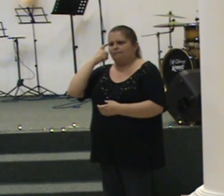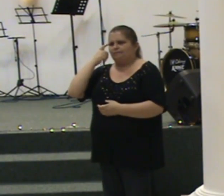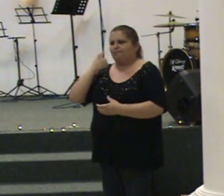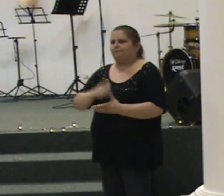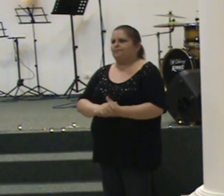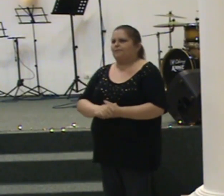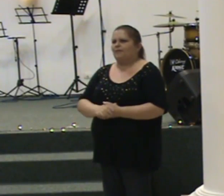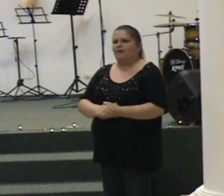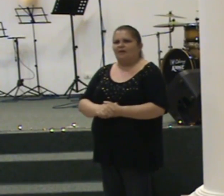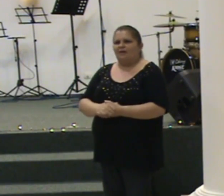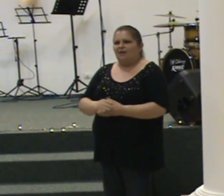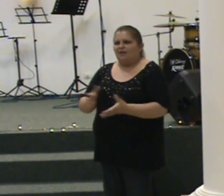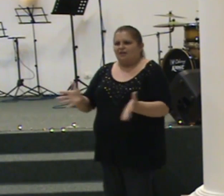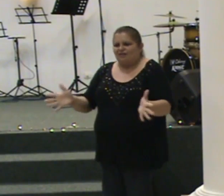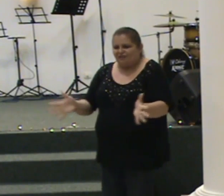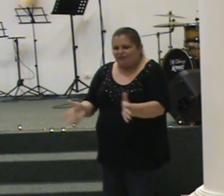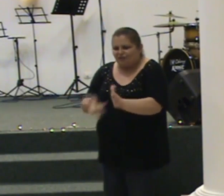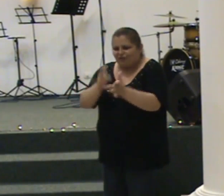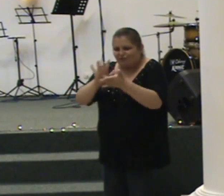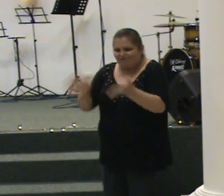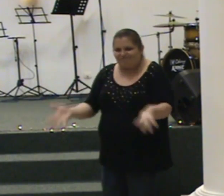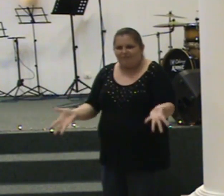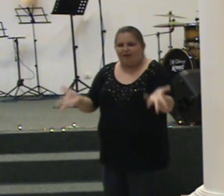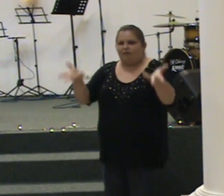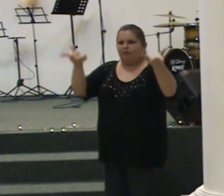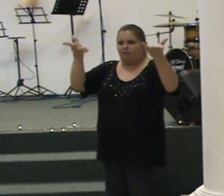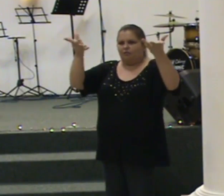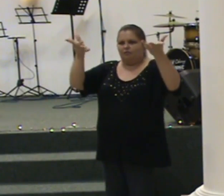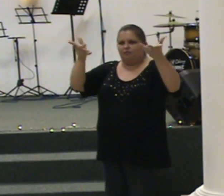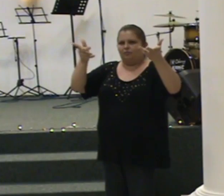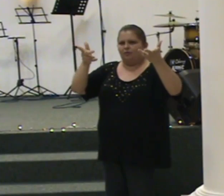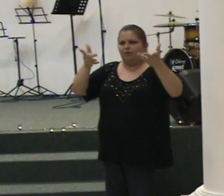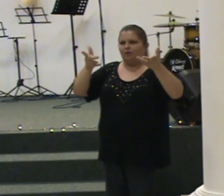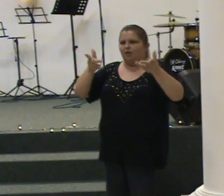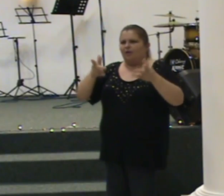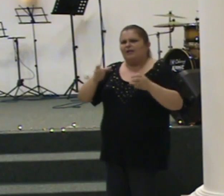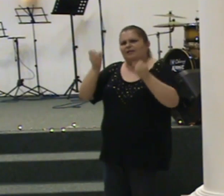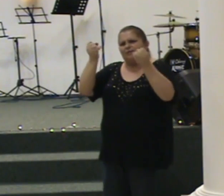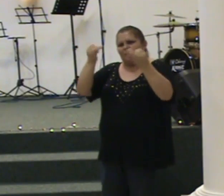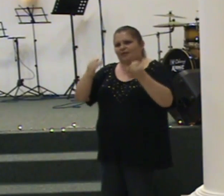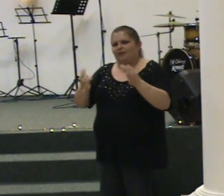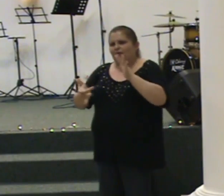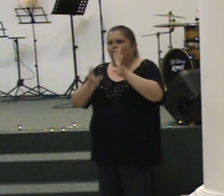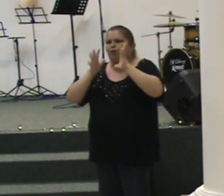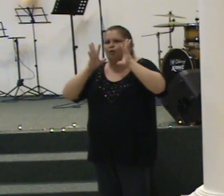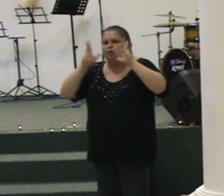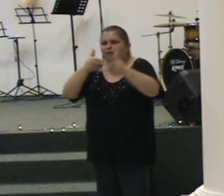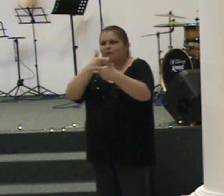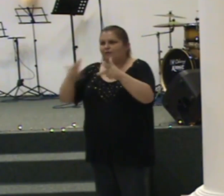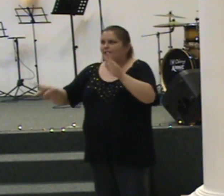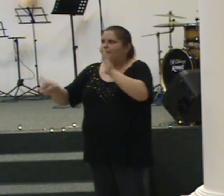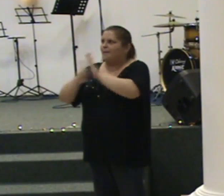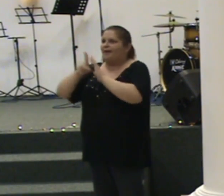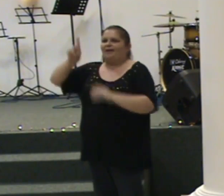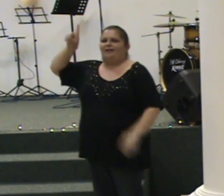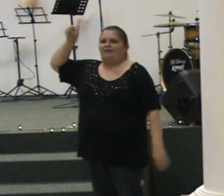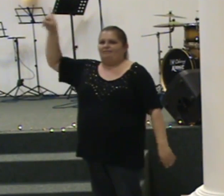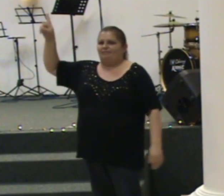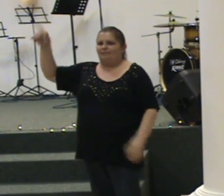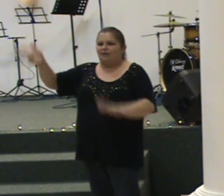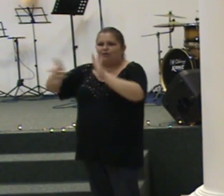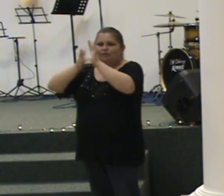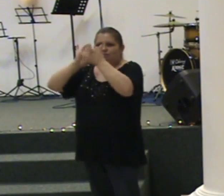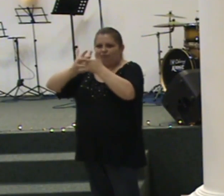de Jesus, quando a palavra diz que todas as coisas foram feitas por meio dele, e sem ele nada do que se fez